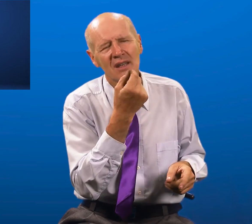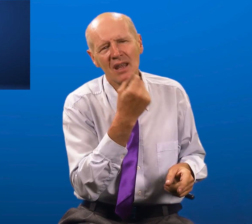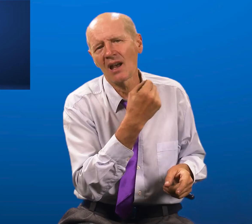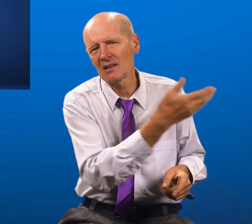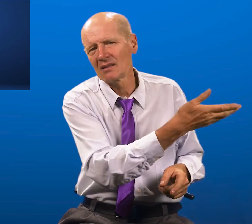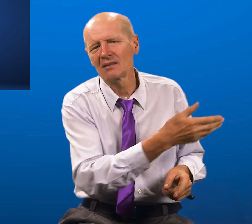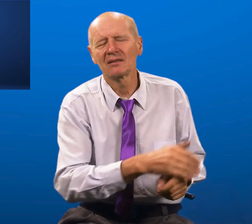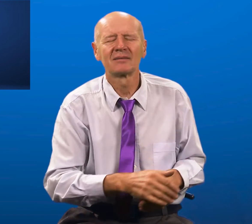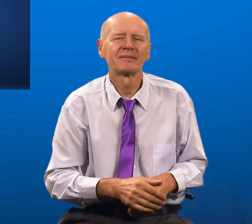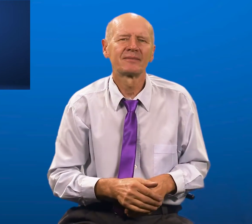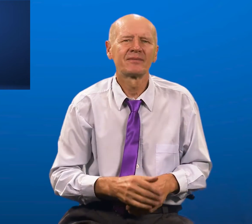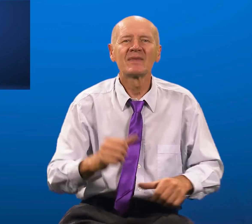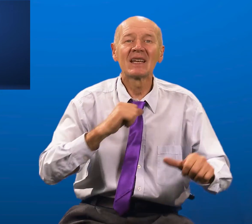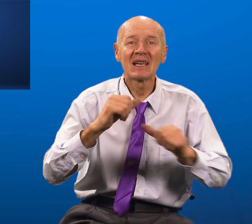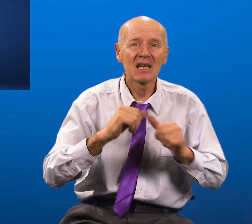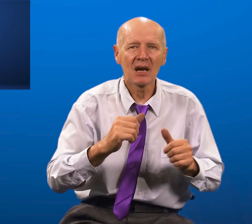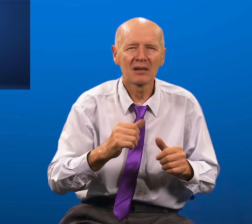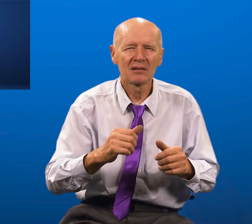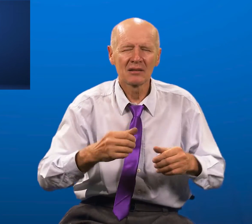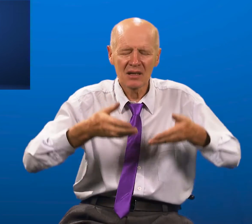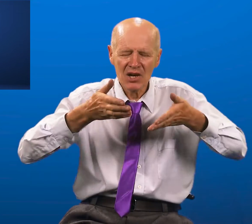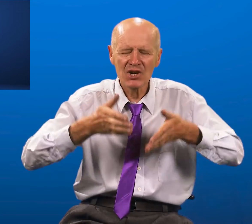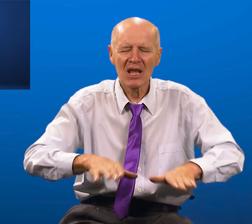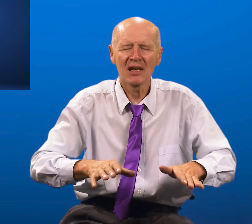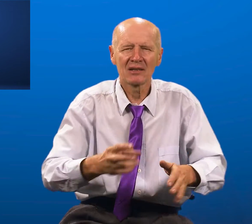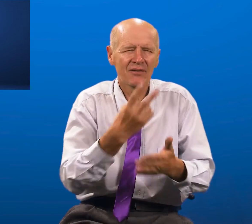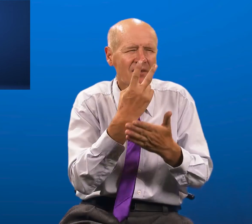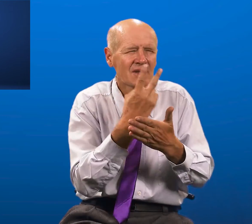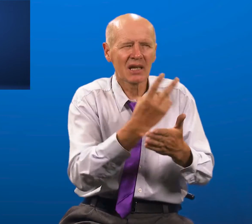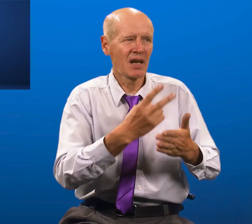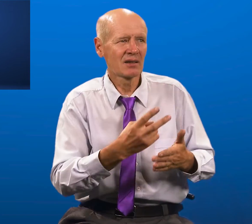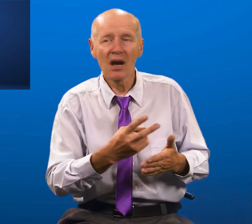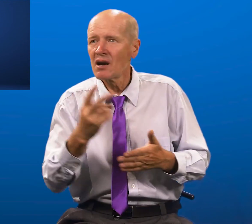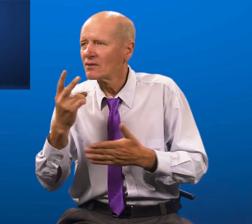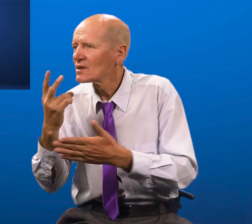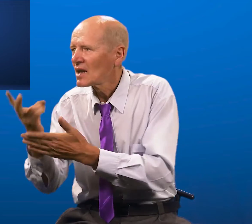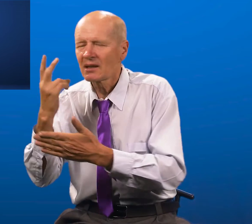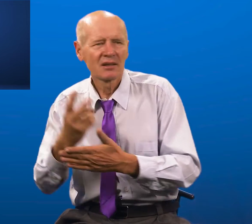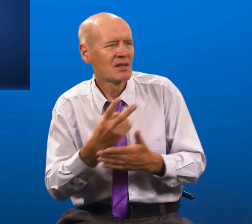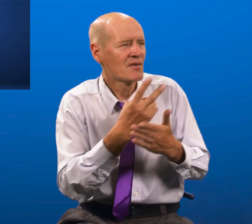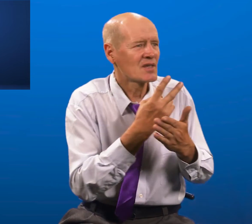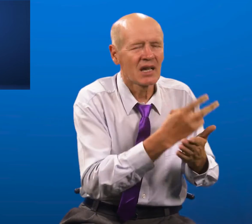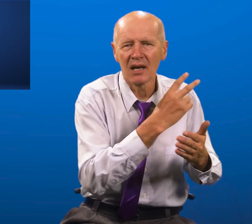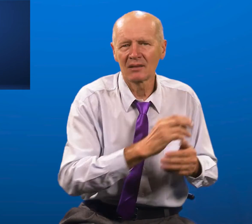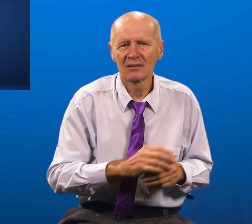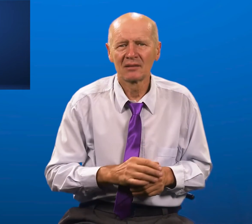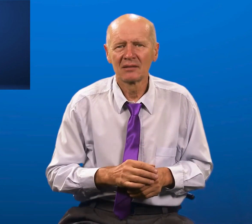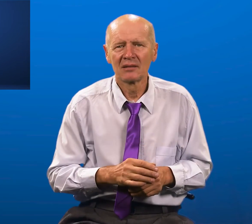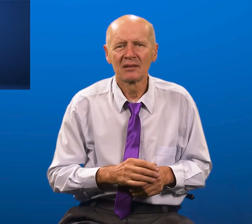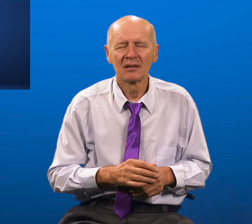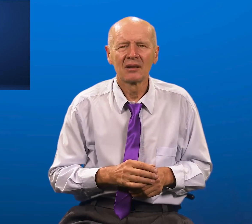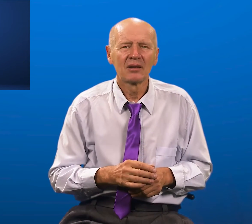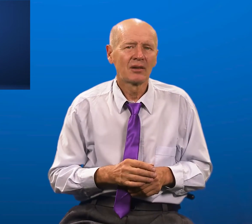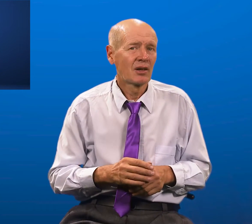действительно грех зарождается во взгляде. В Бытие 39 главе, в 7 стихе, мы можем прочитать то